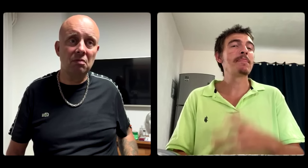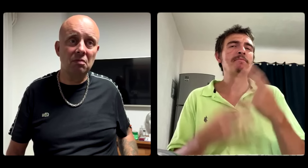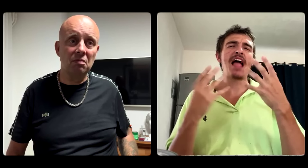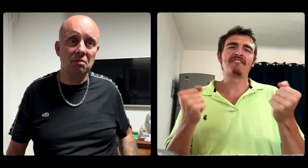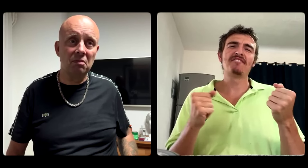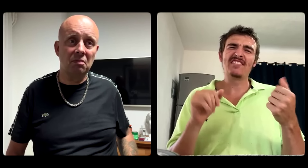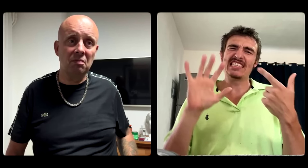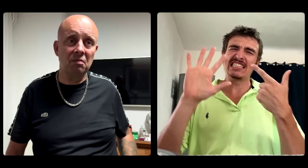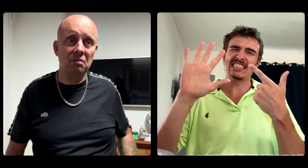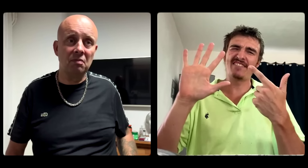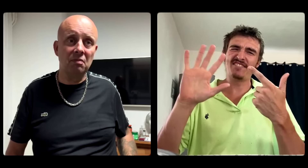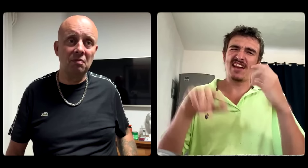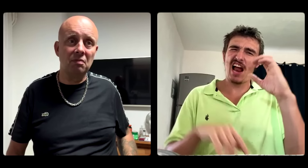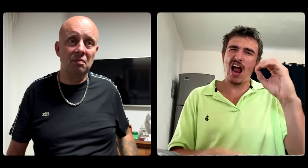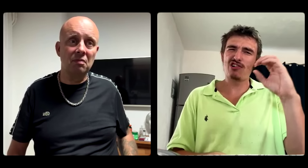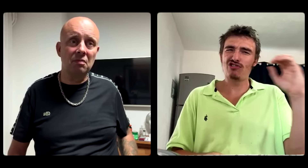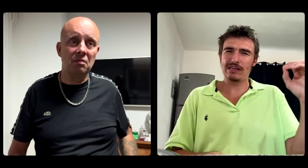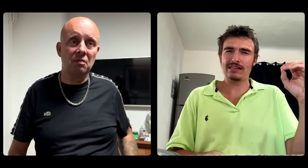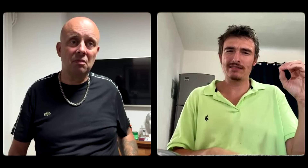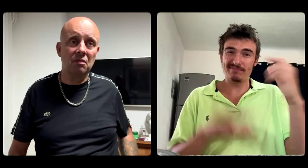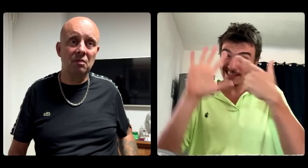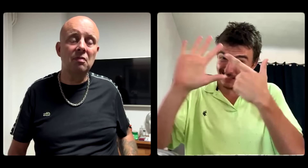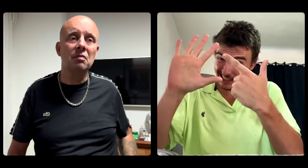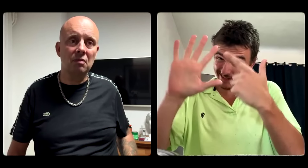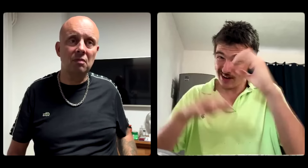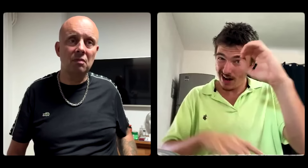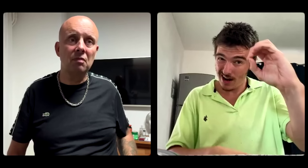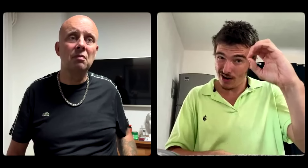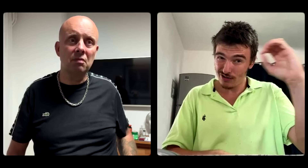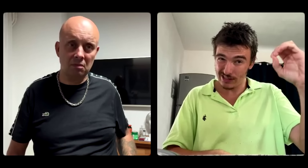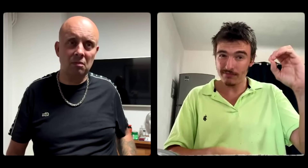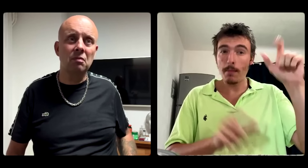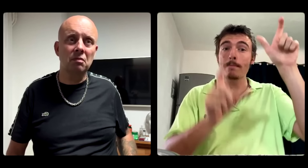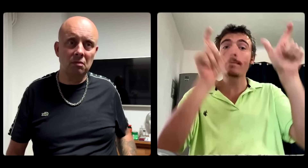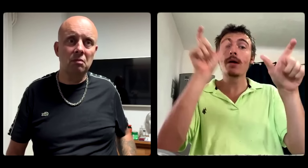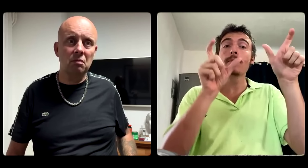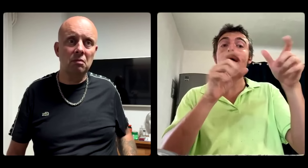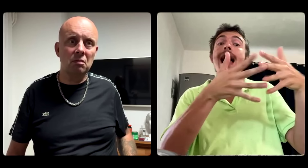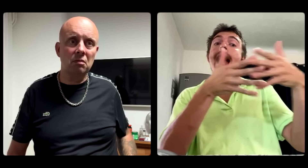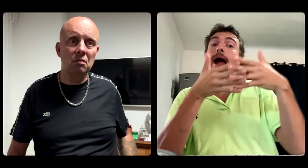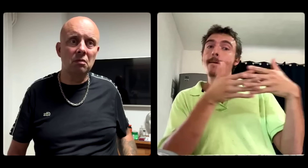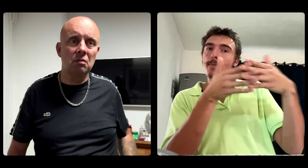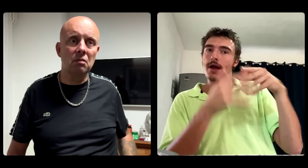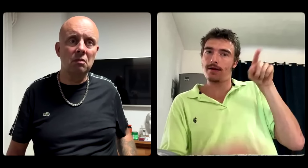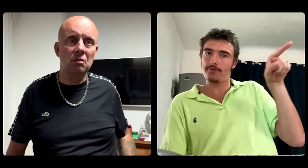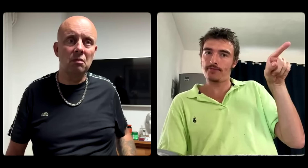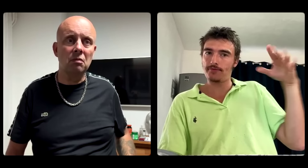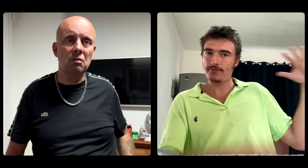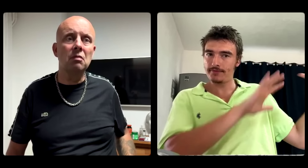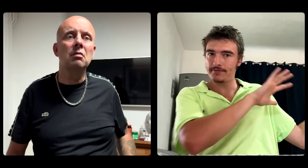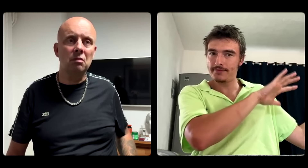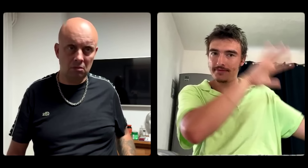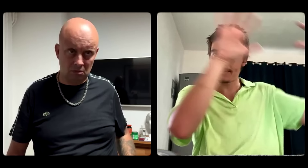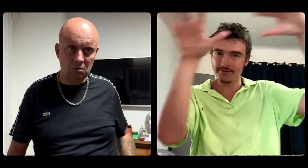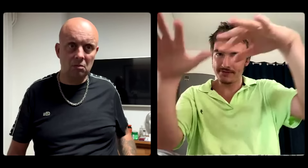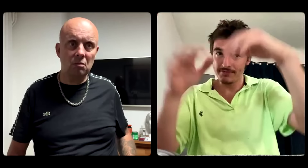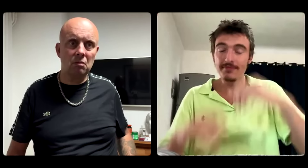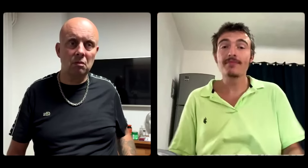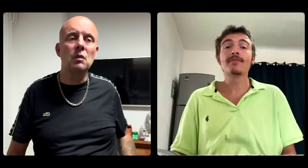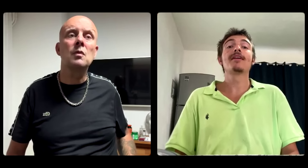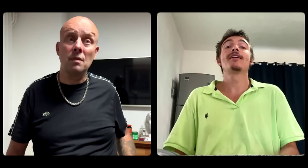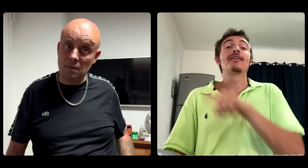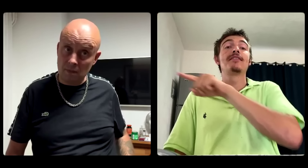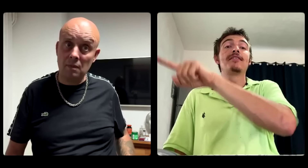even wil kijken, gewoon onschuldig, voel je vrij. Ja. Maar kijk, ik snap gewoon, zeg maar, ik snap